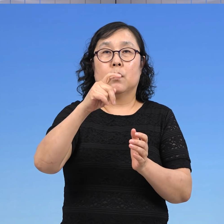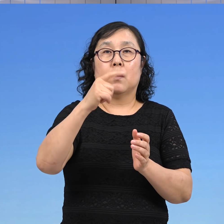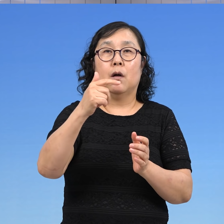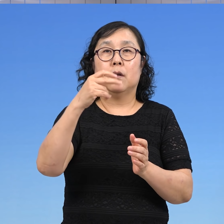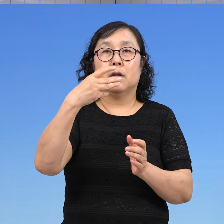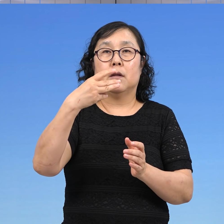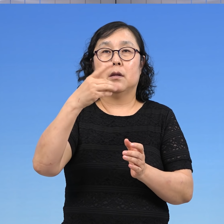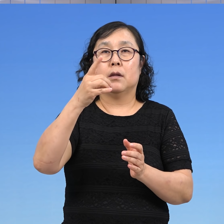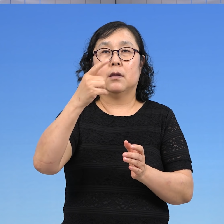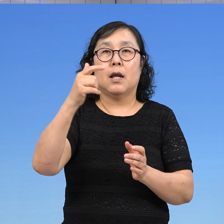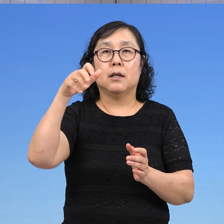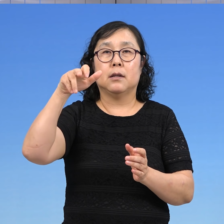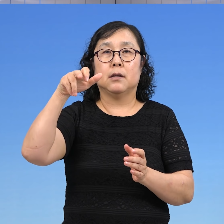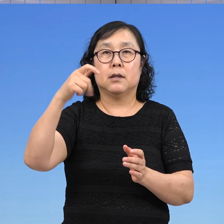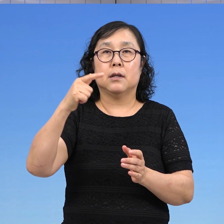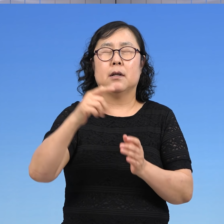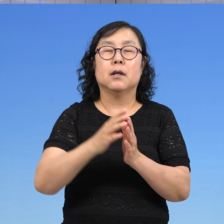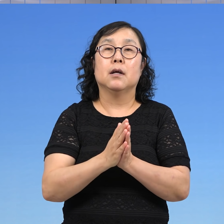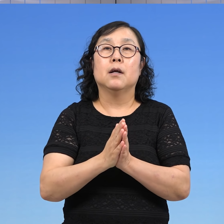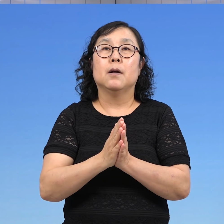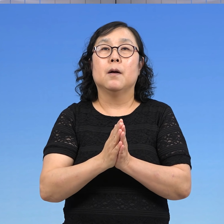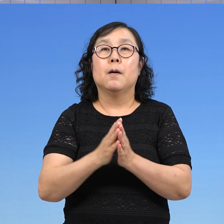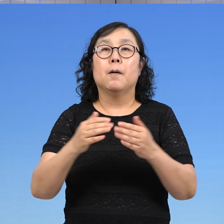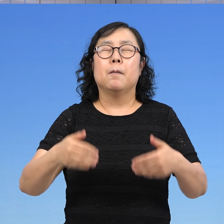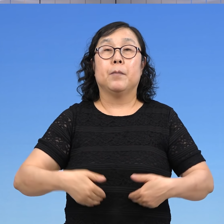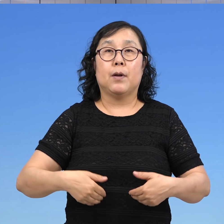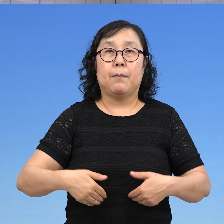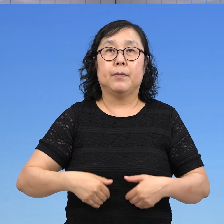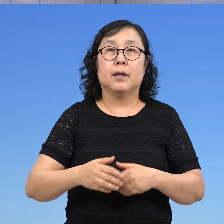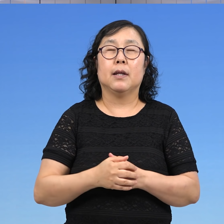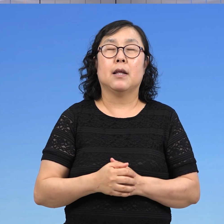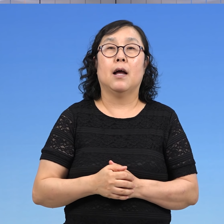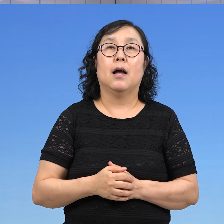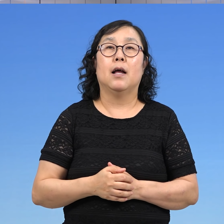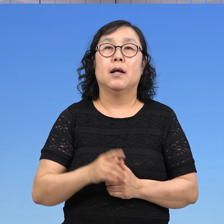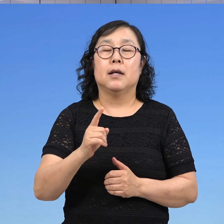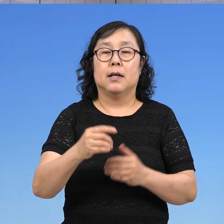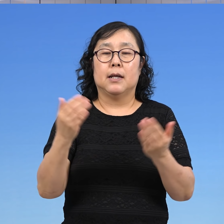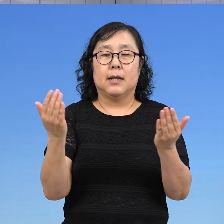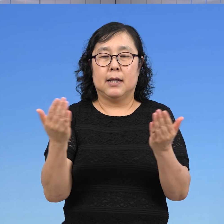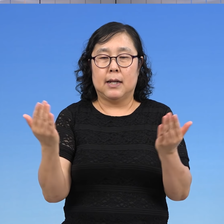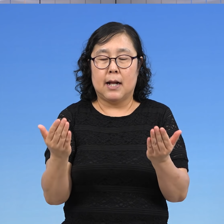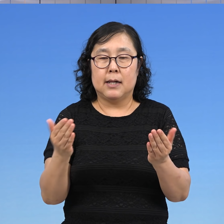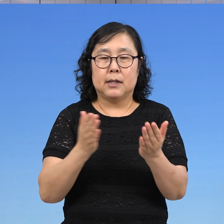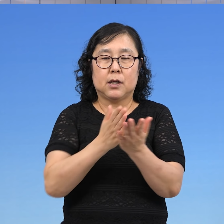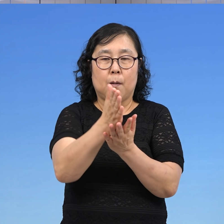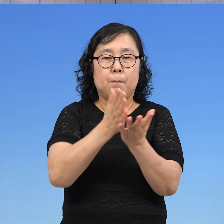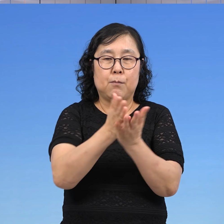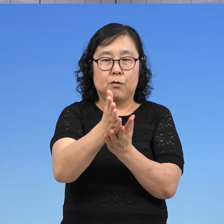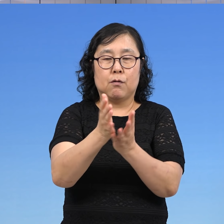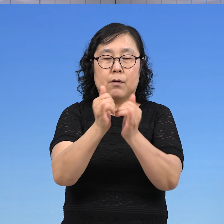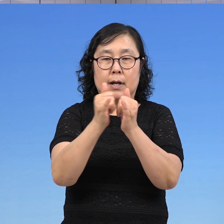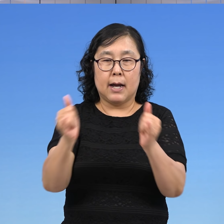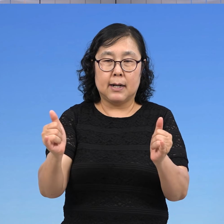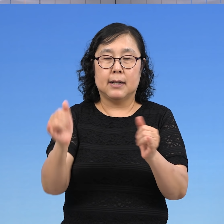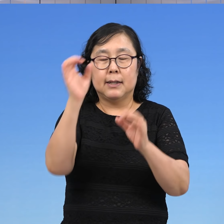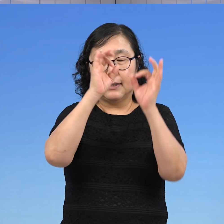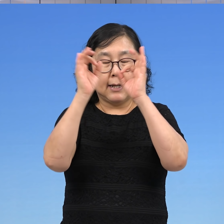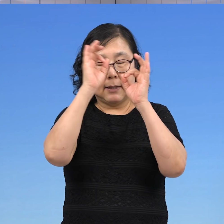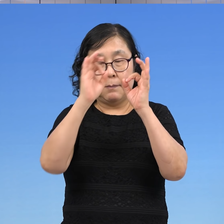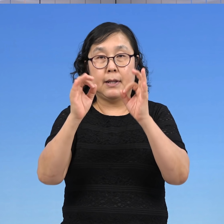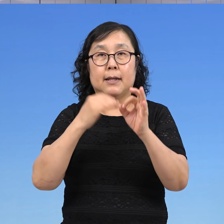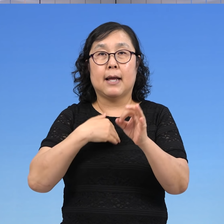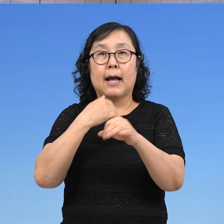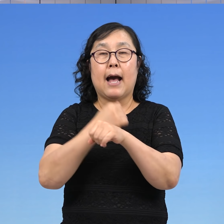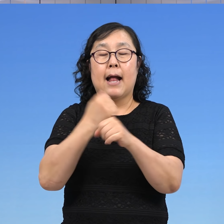그럼 조건 아이디어를 주시구요 2 중요한 것 이제 총괄 디렉터 실제적으로 일할 전문가를 찾습니다 제가